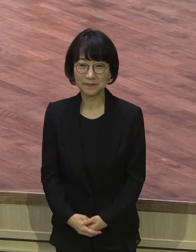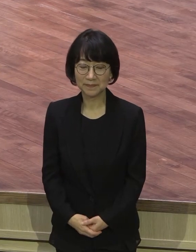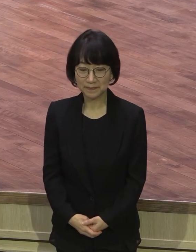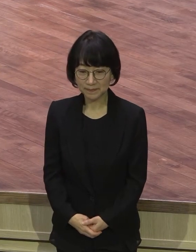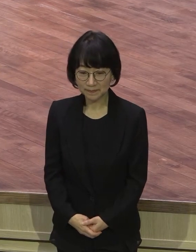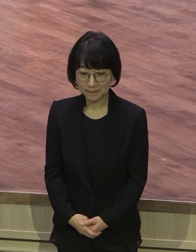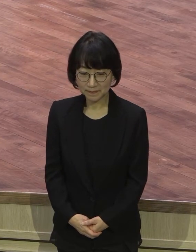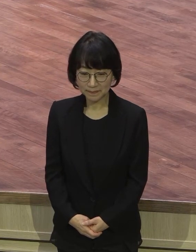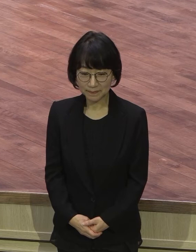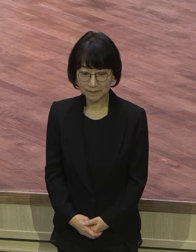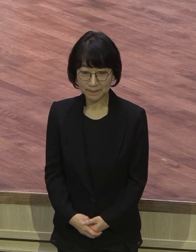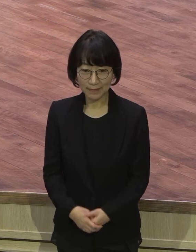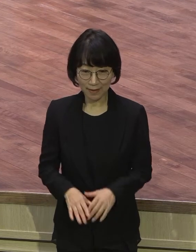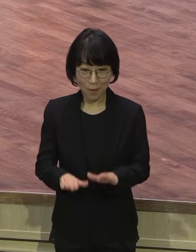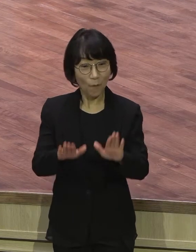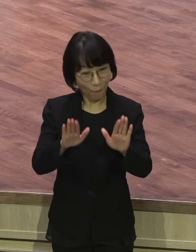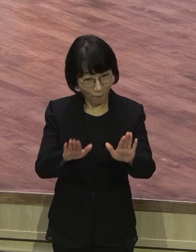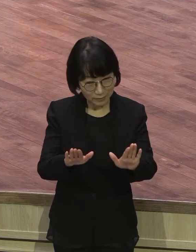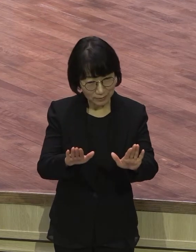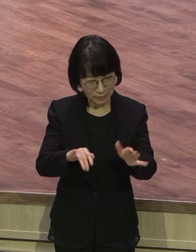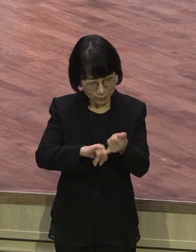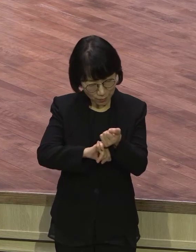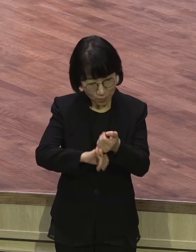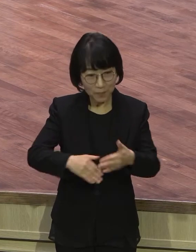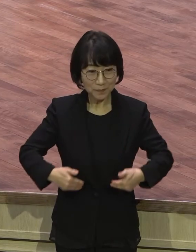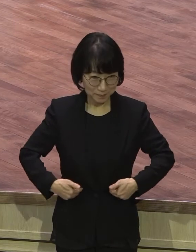어떻게 하면 됩니까? 오늘의 것,